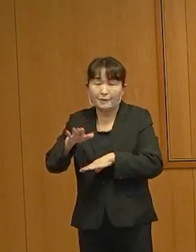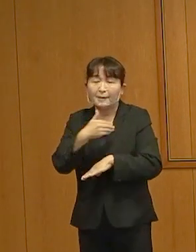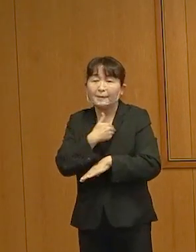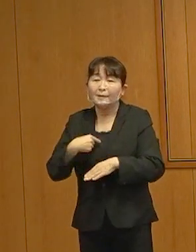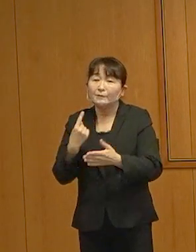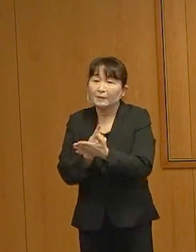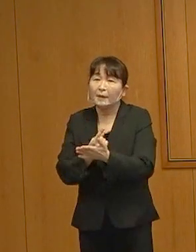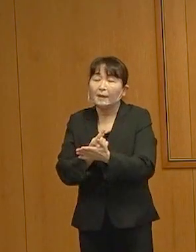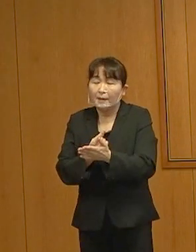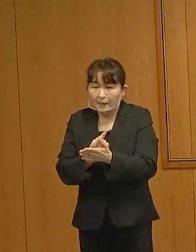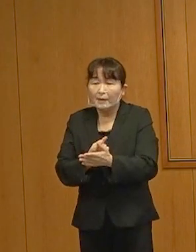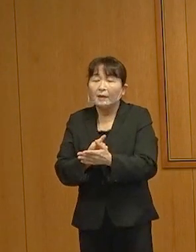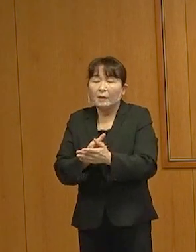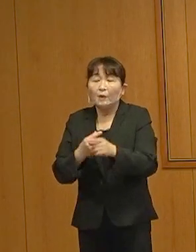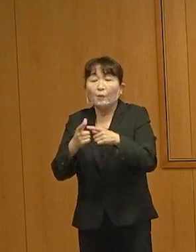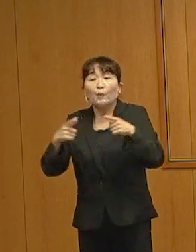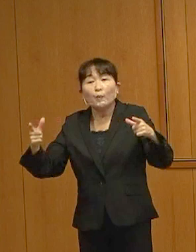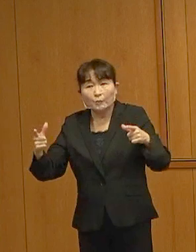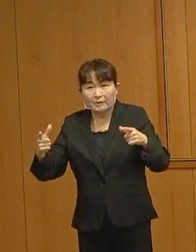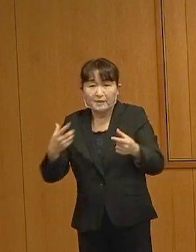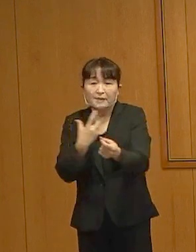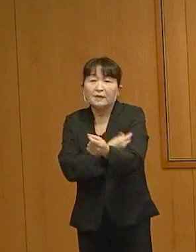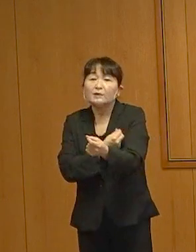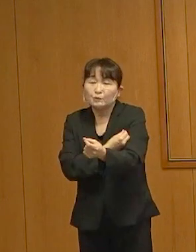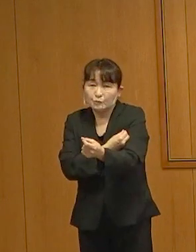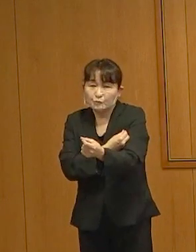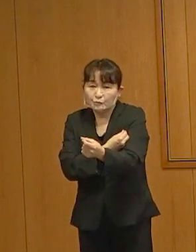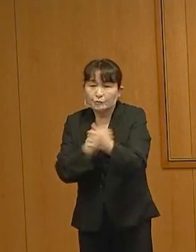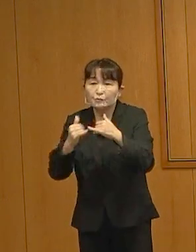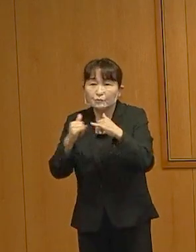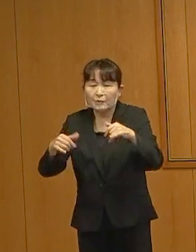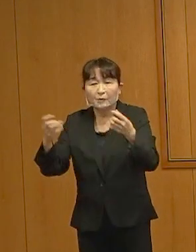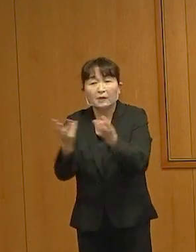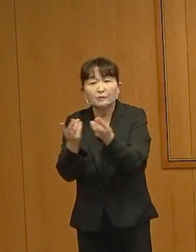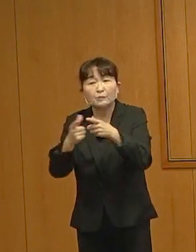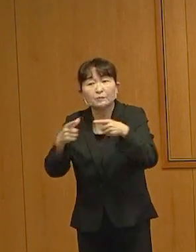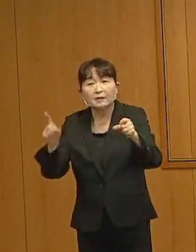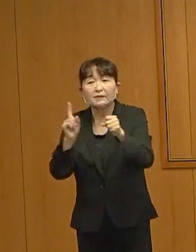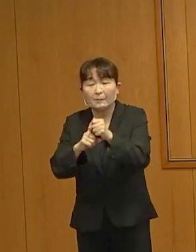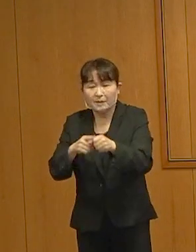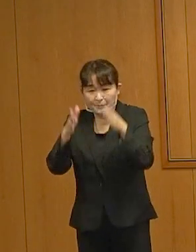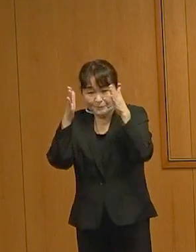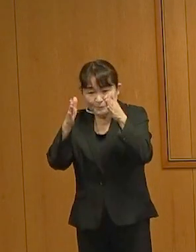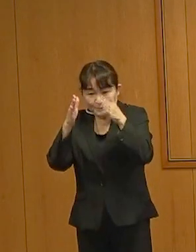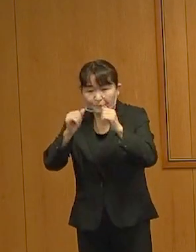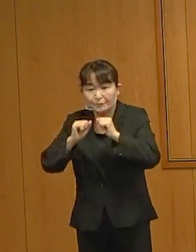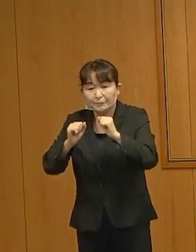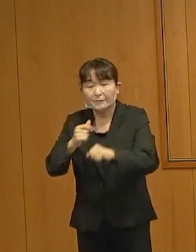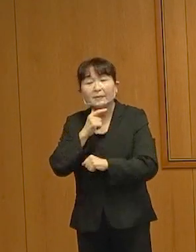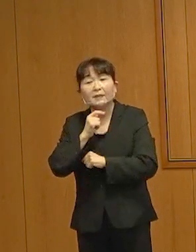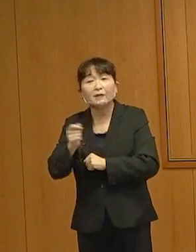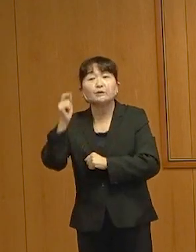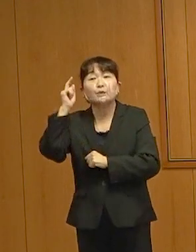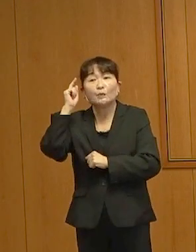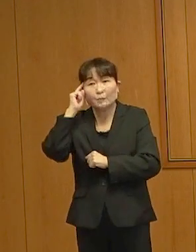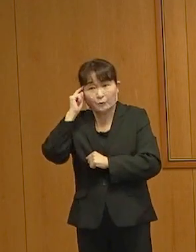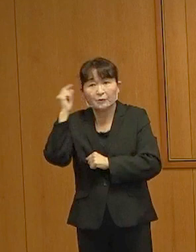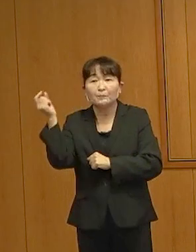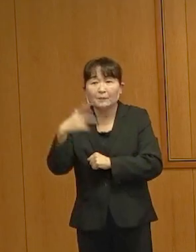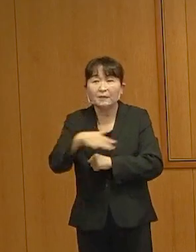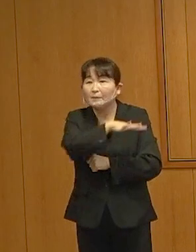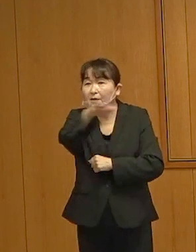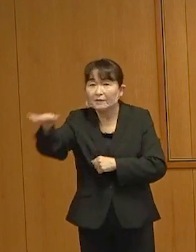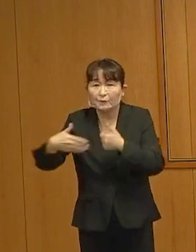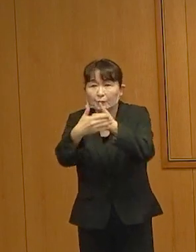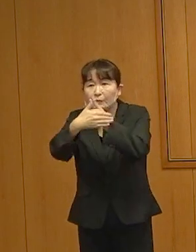方々が接種を受けられるよう接種の推進に取り組んでまいりたいというふうに思いますし、またご協力をいただ